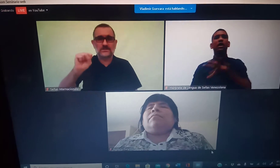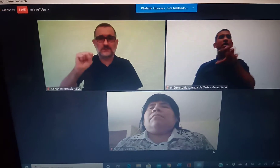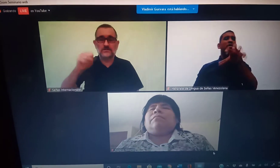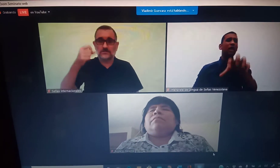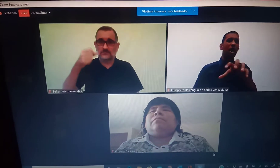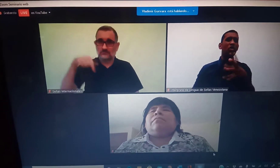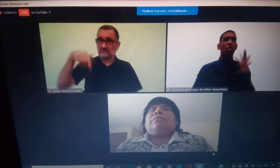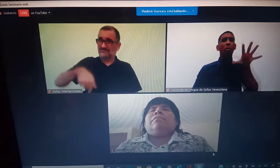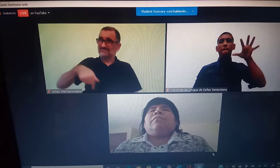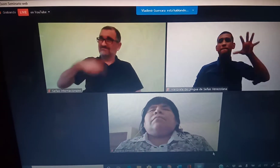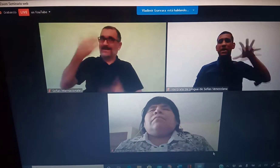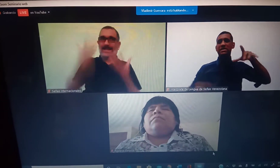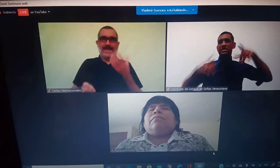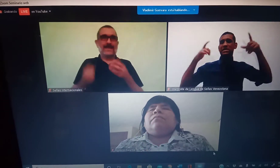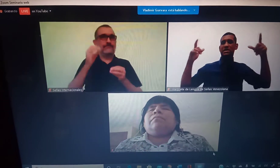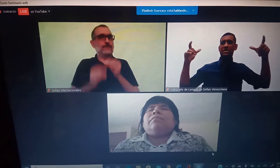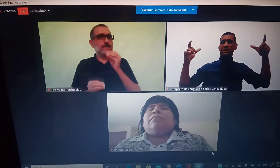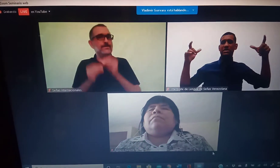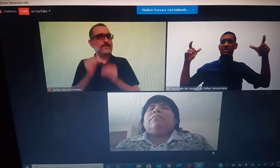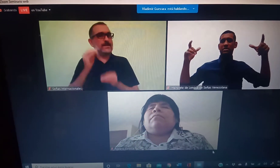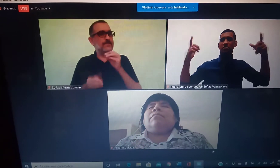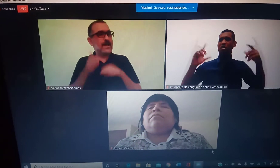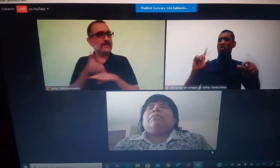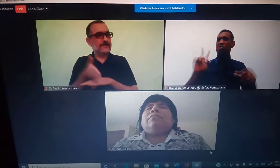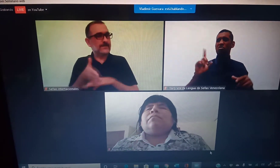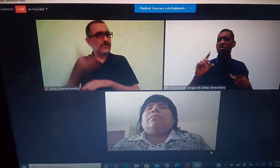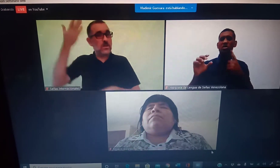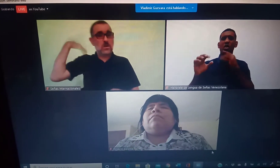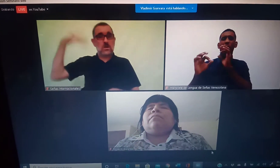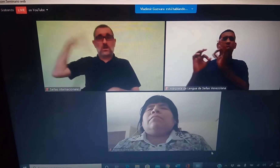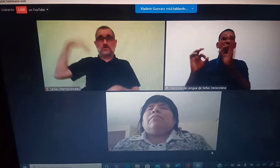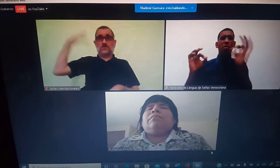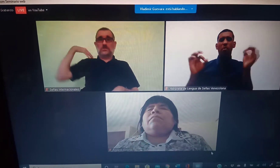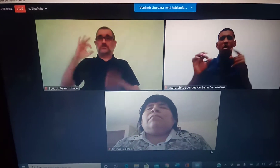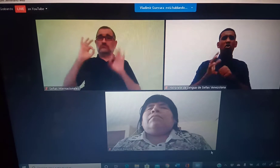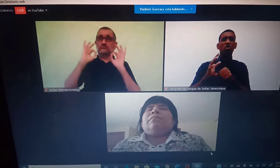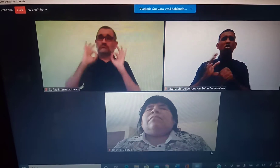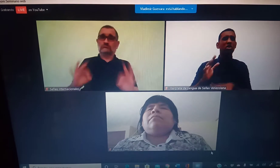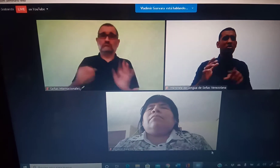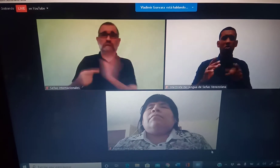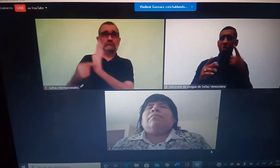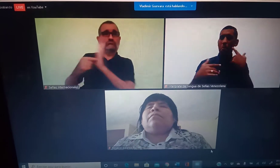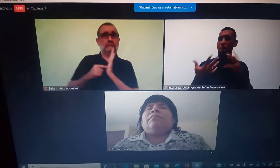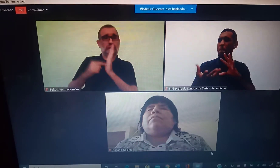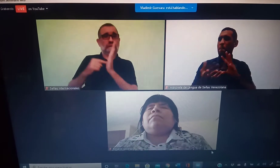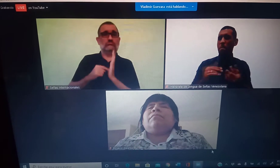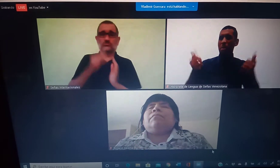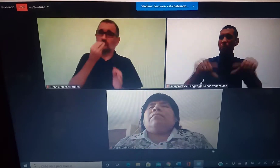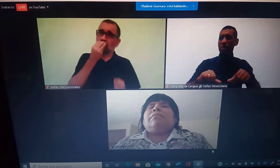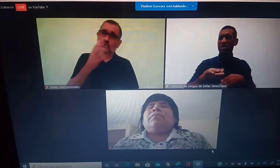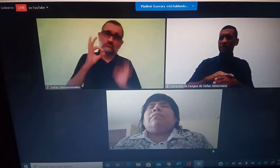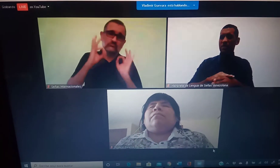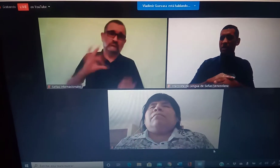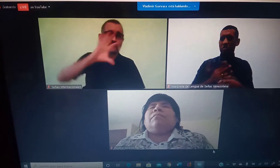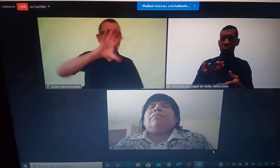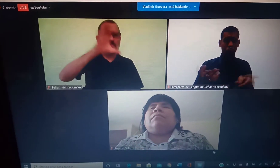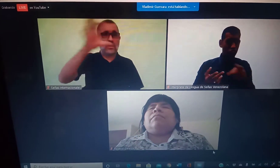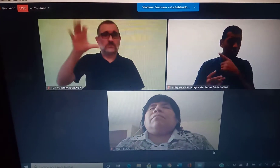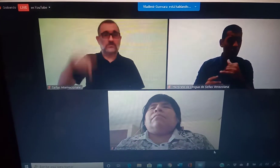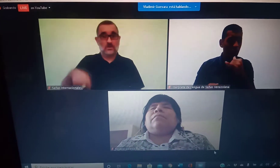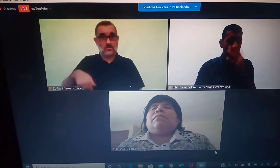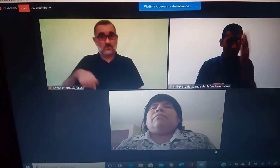Ahora simplemente aparecen botones sin etiquetar. ¿Qué se ha hecho en cuanto a eso? No sé si han tomado